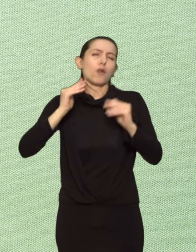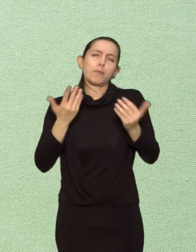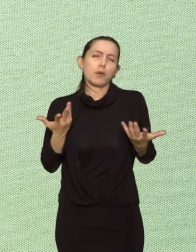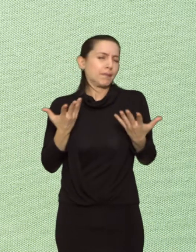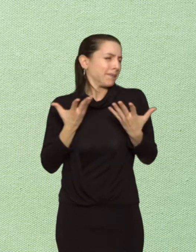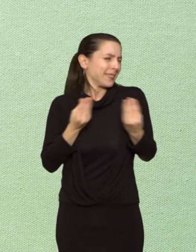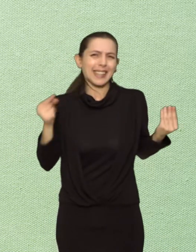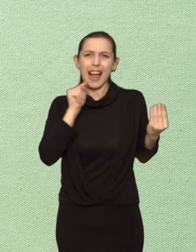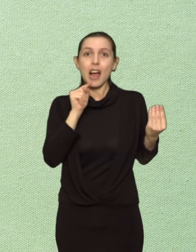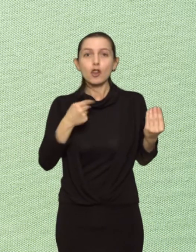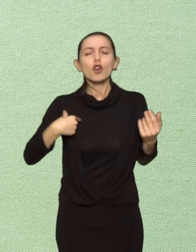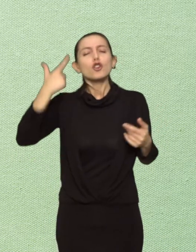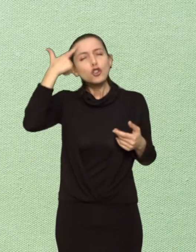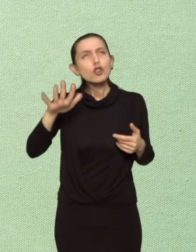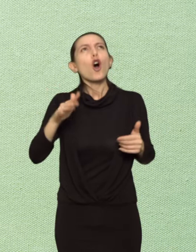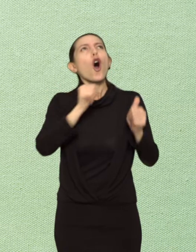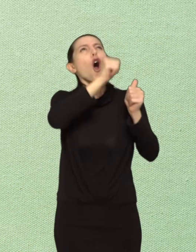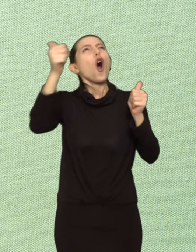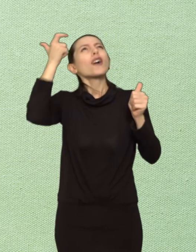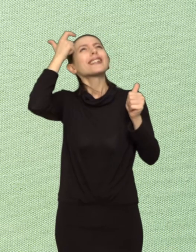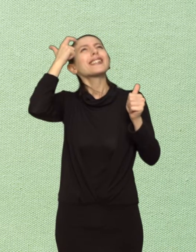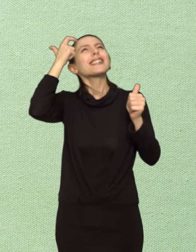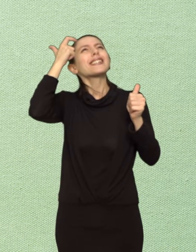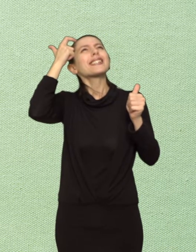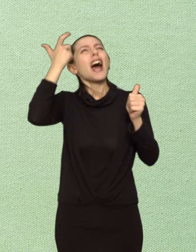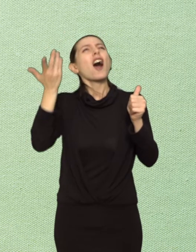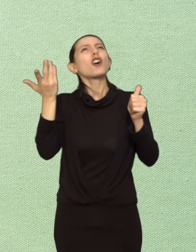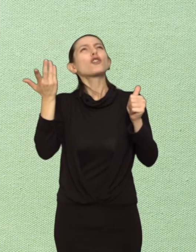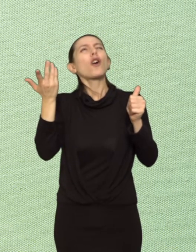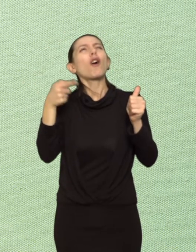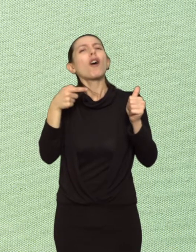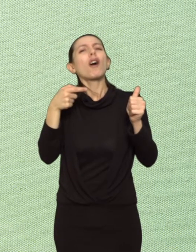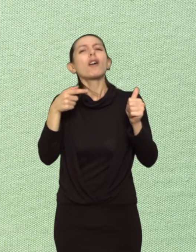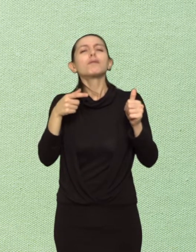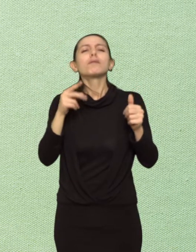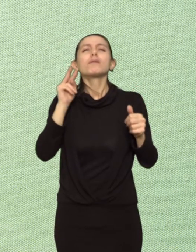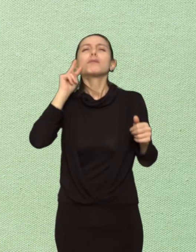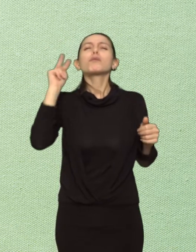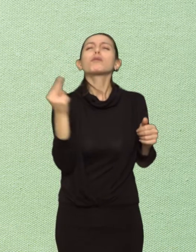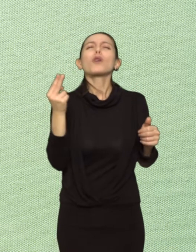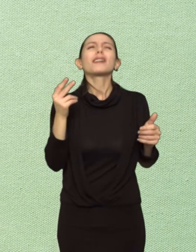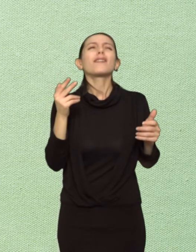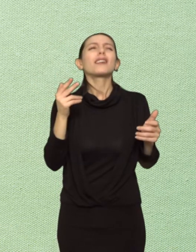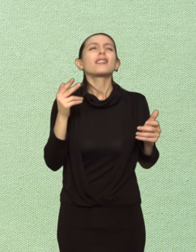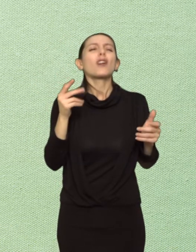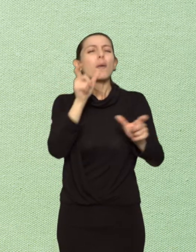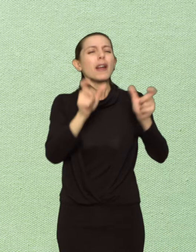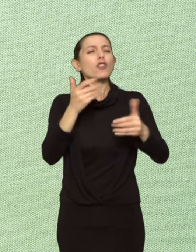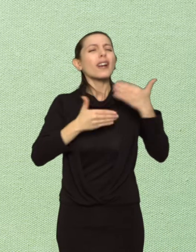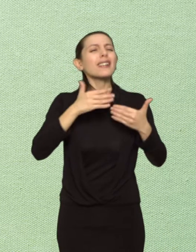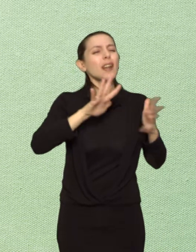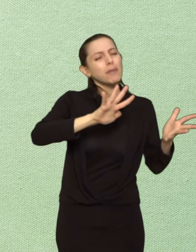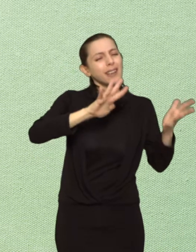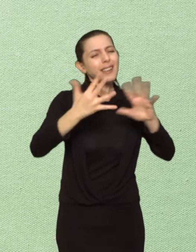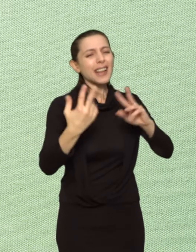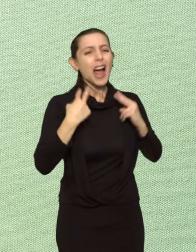quanto pesino tutti i paesi nell'esercizio, diciamo, di cambiamenti della vita delle persone con